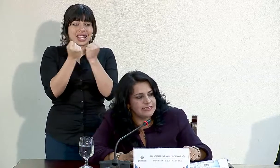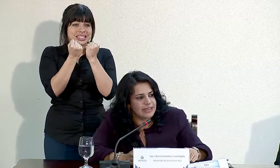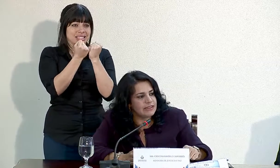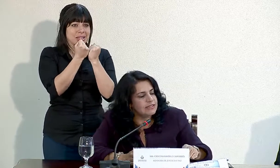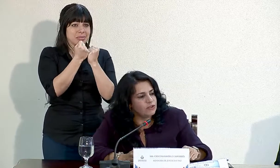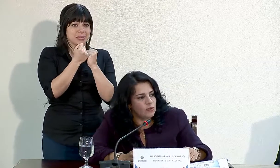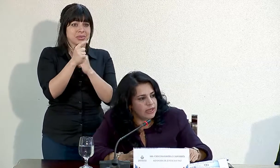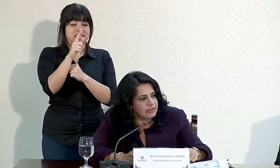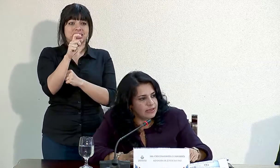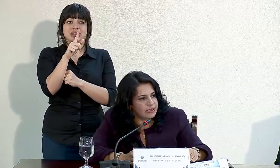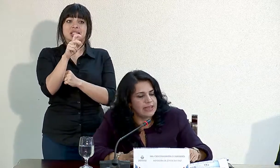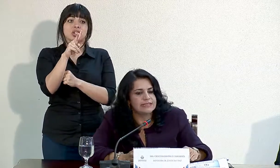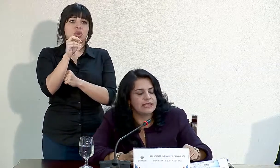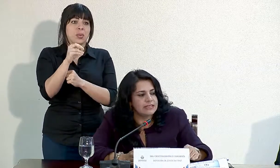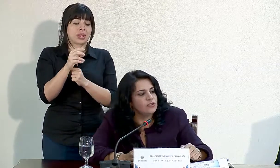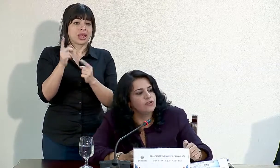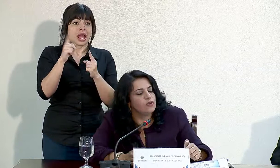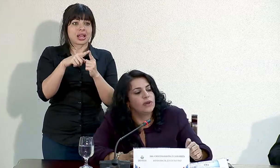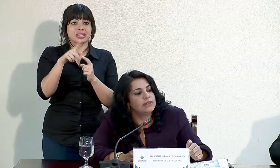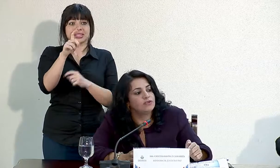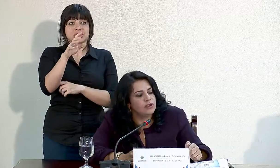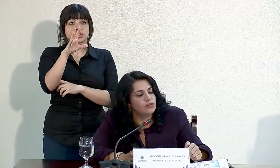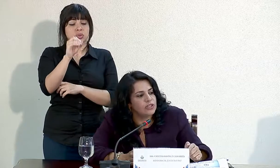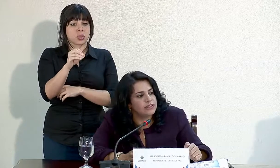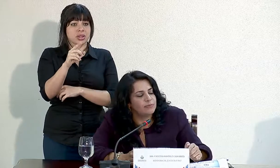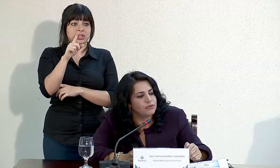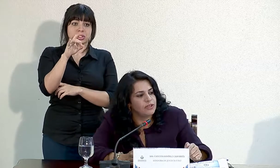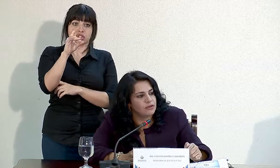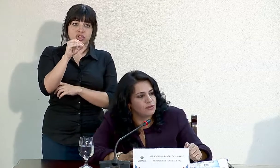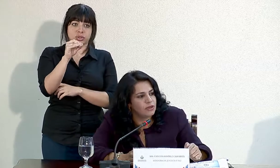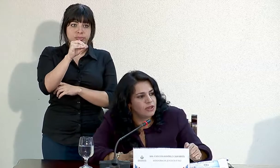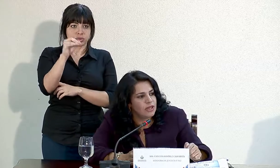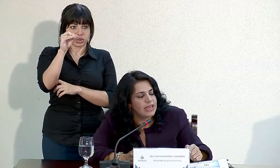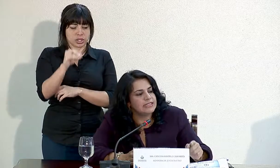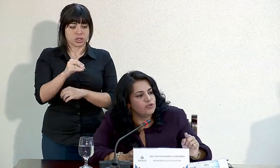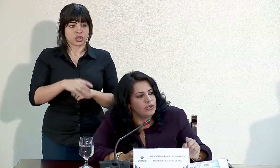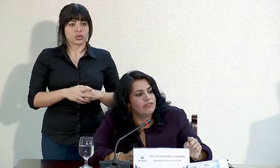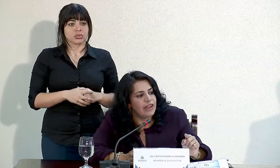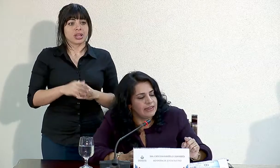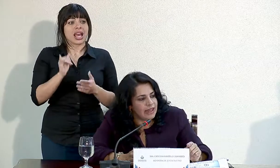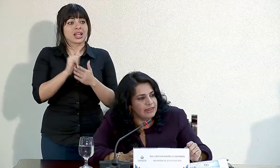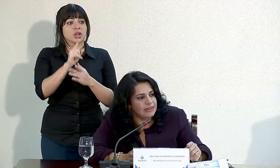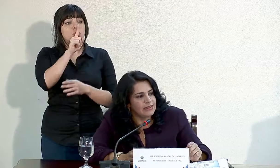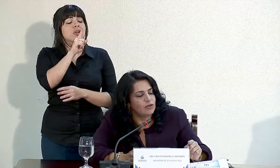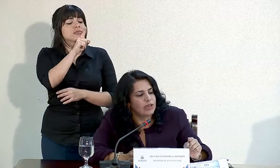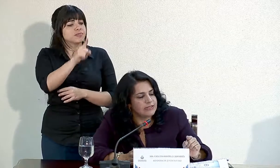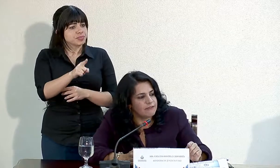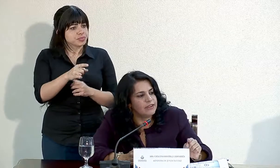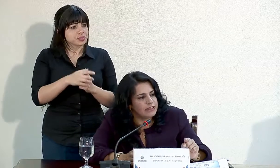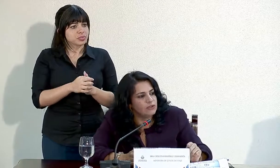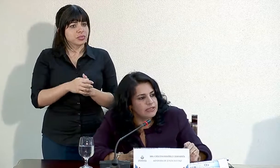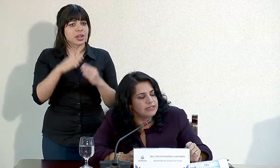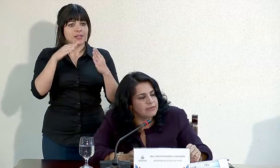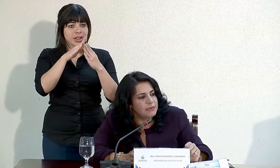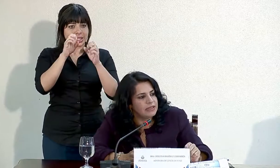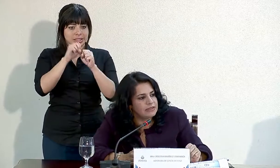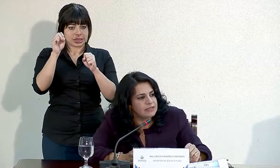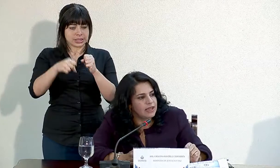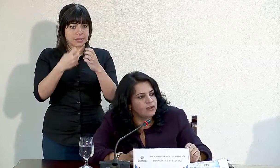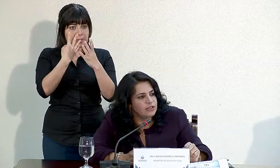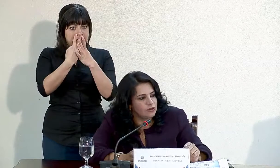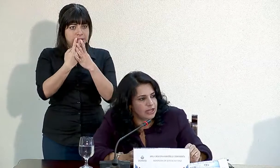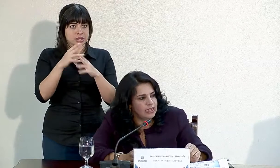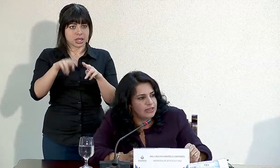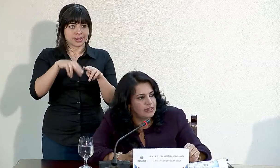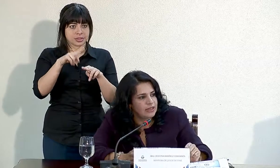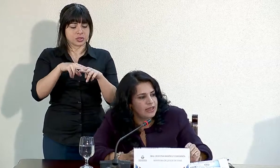son del 100, del 120 y hasta del 150 o 180%. Esa es una realidad que está enfrentando el sistema